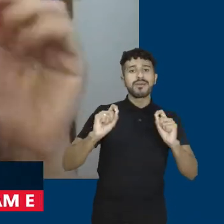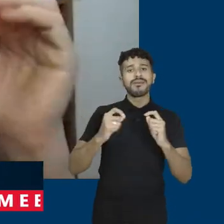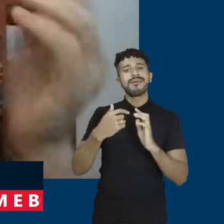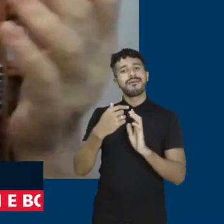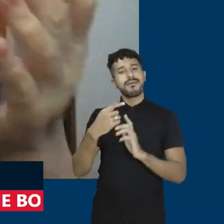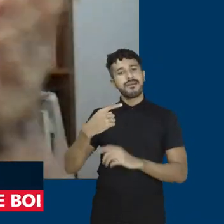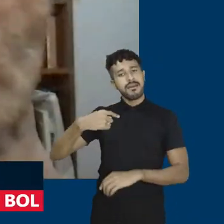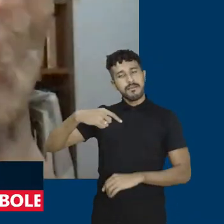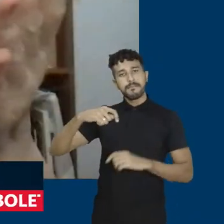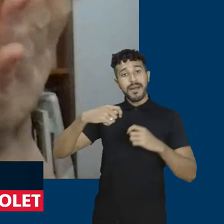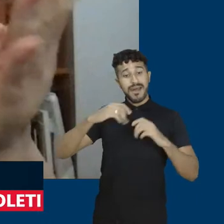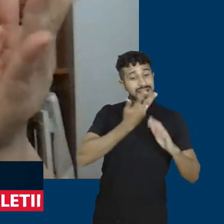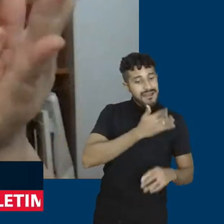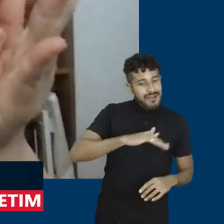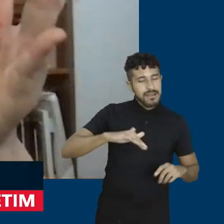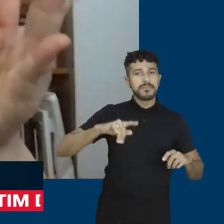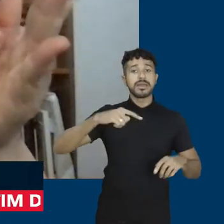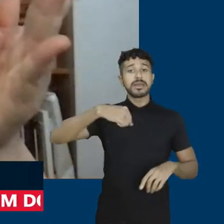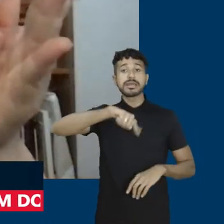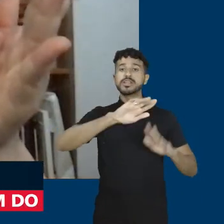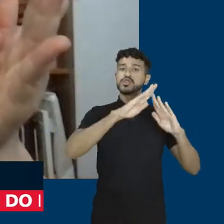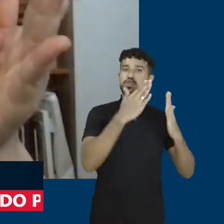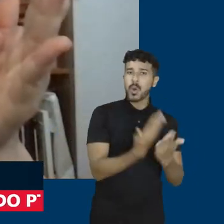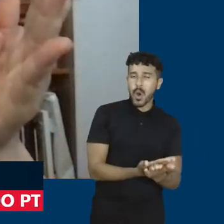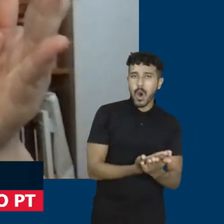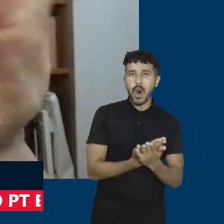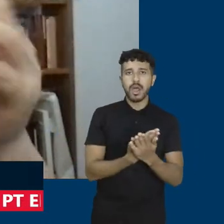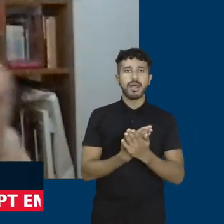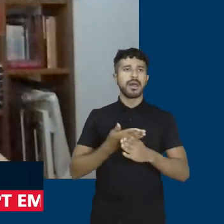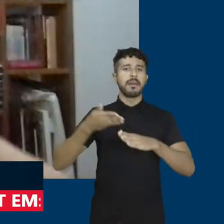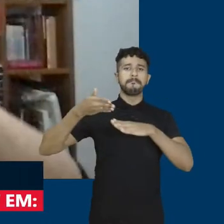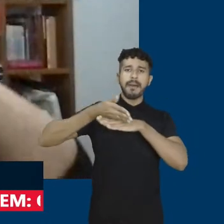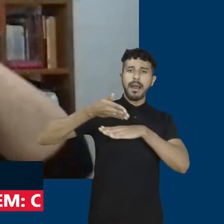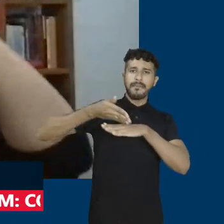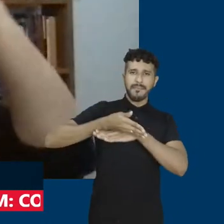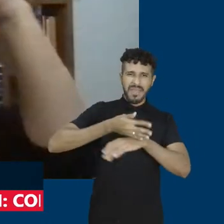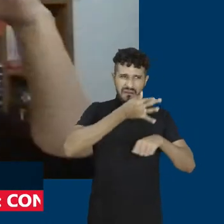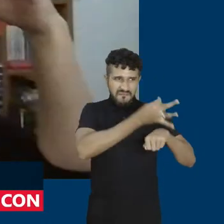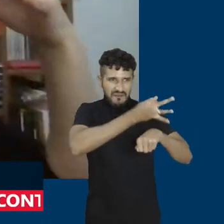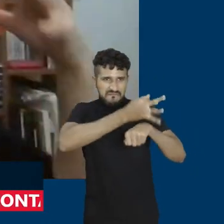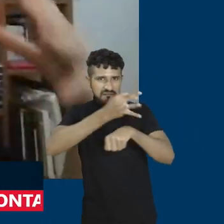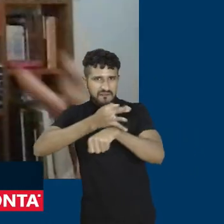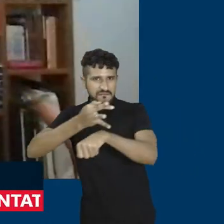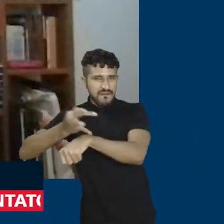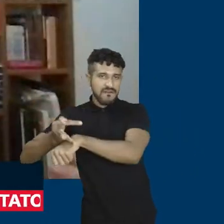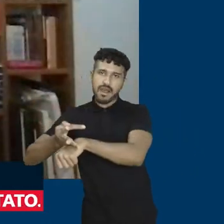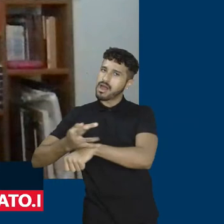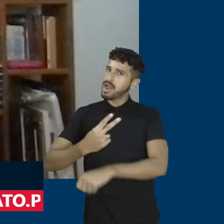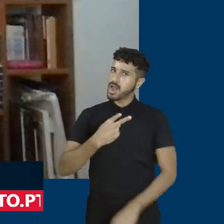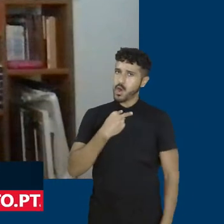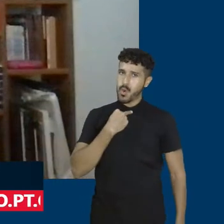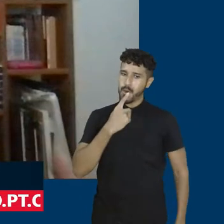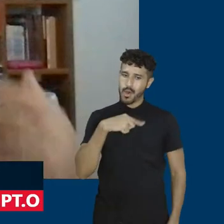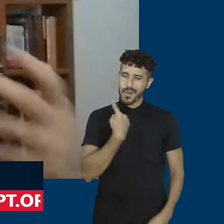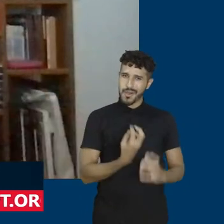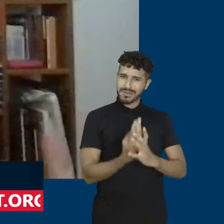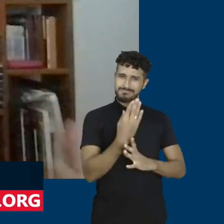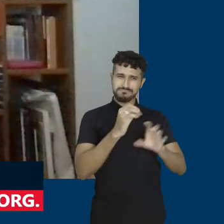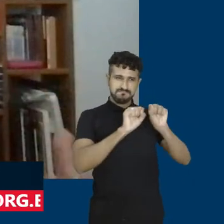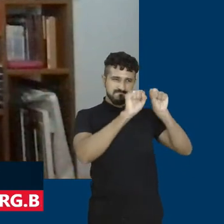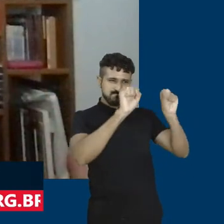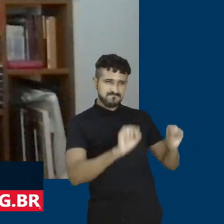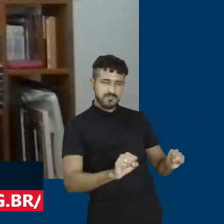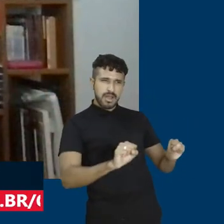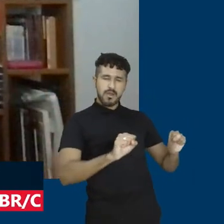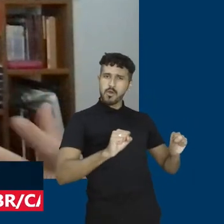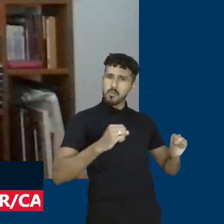Amanda, a frequência das crianças. Né? Então, nós criamos todo um sistema super moderno, que é referência